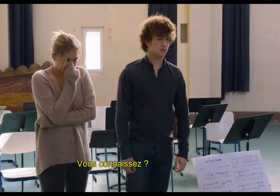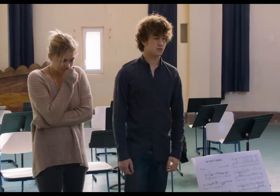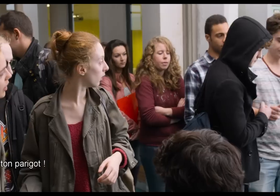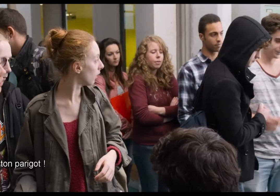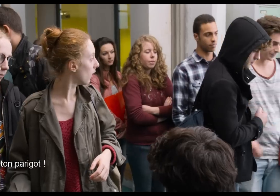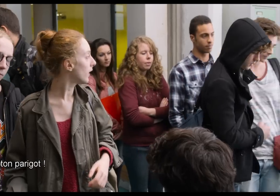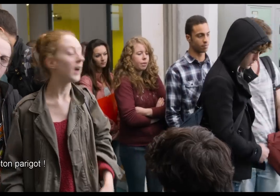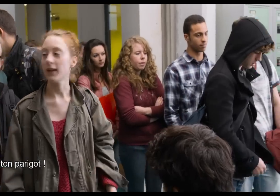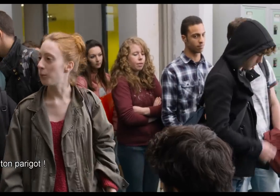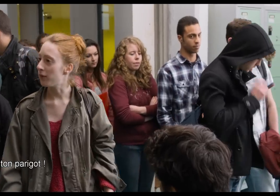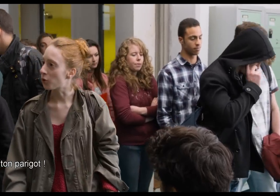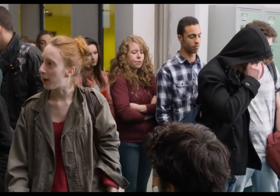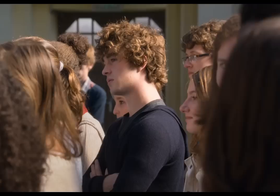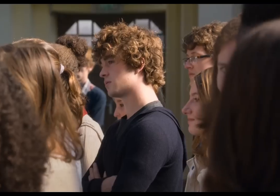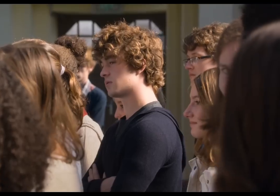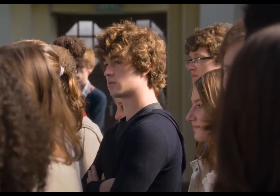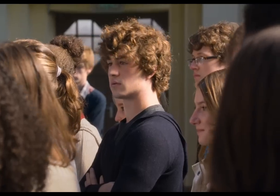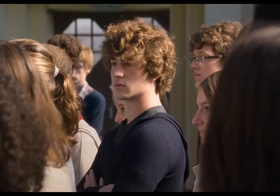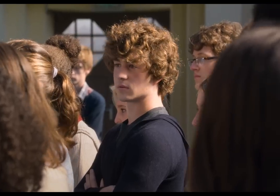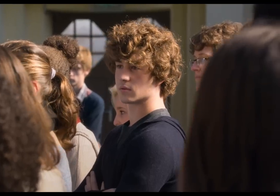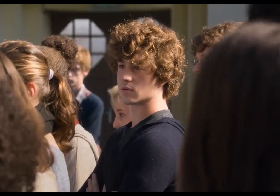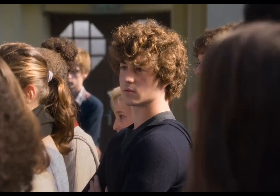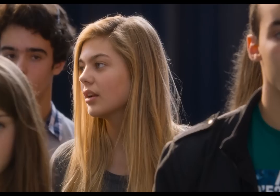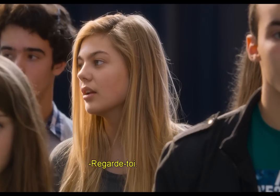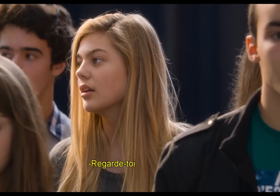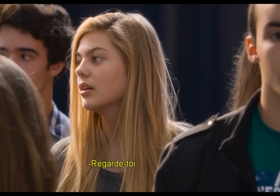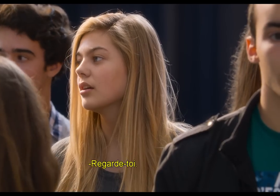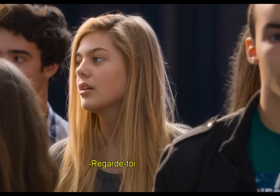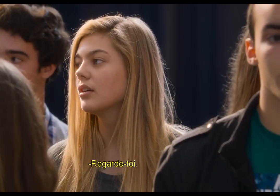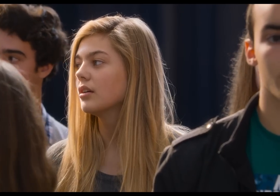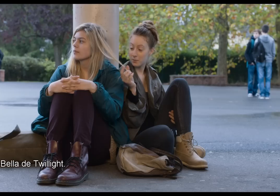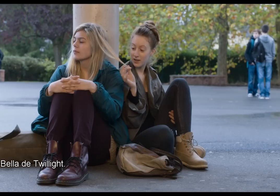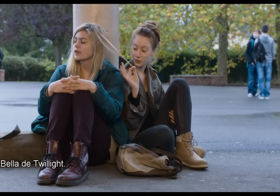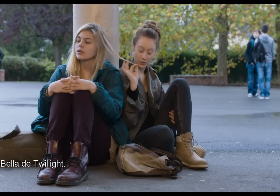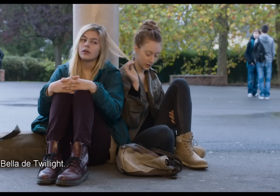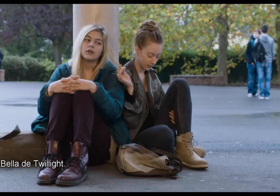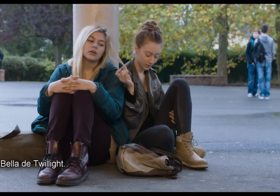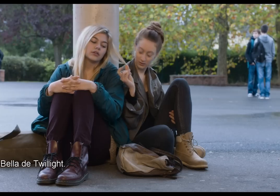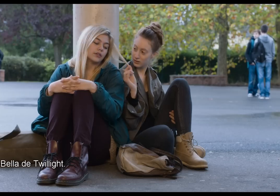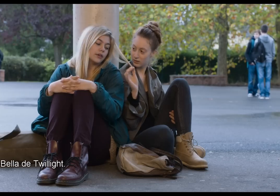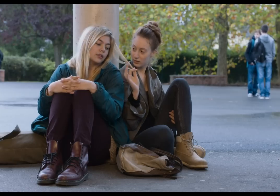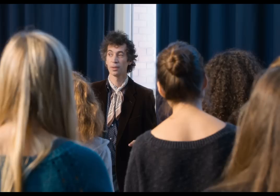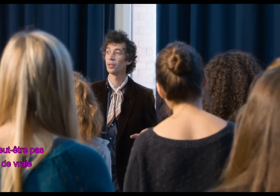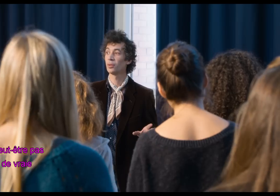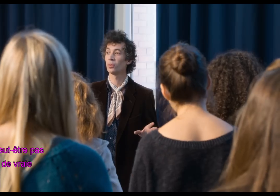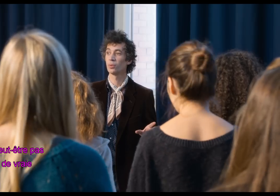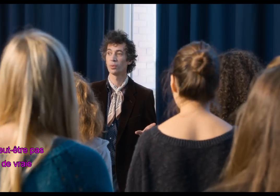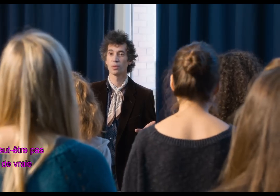boutonner ? T'arrêtes un peu avec ton parigot ? Regarde toi on dirait Bella dans Twilight Oh ça veut... C'est peut-être pas le